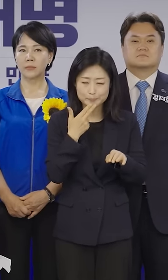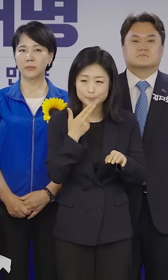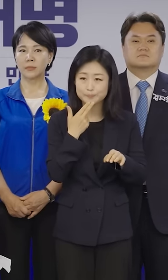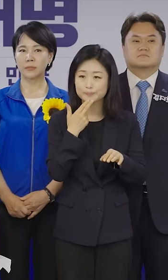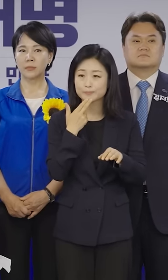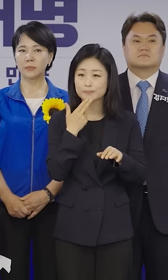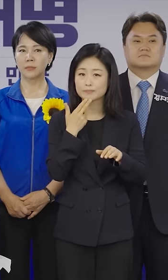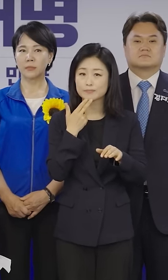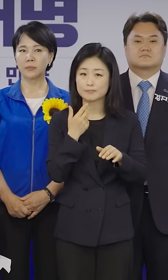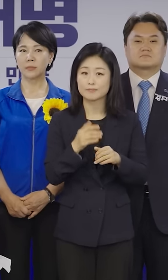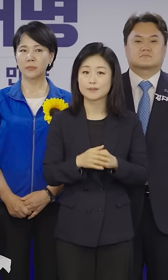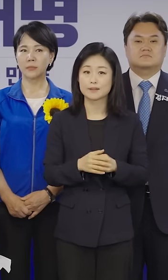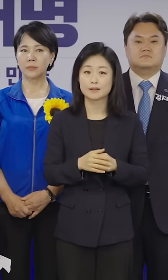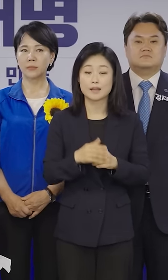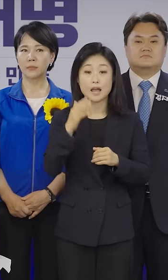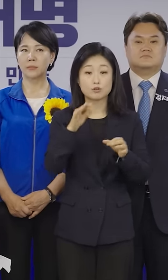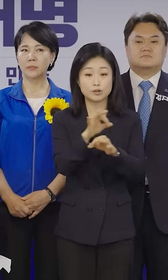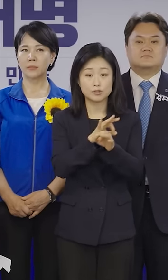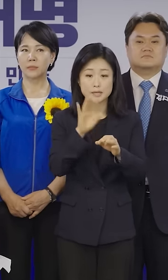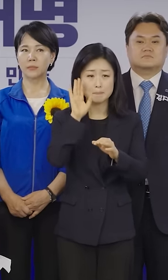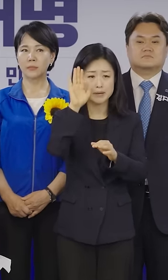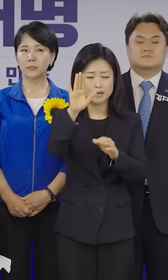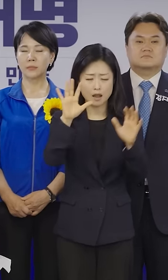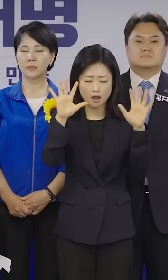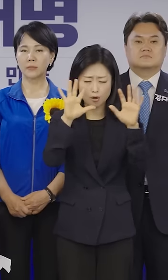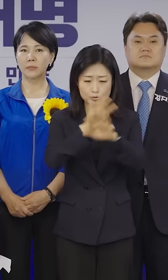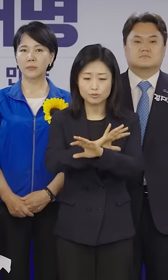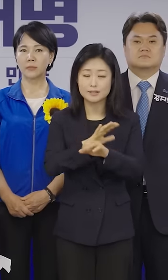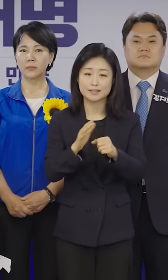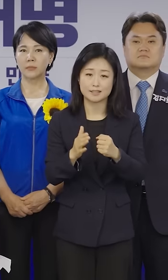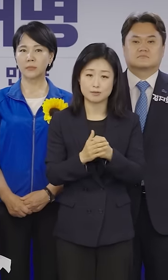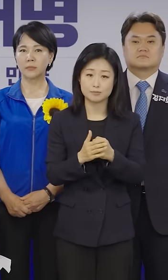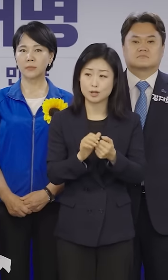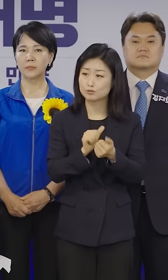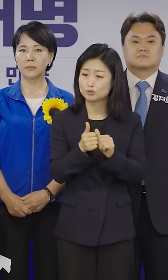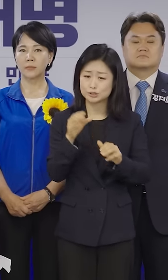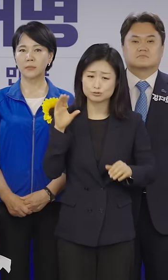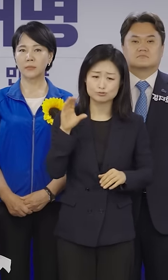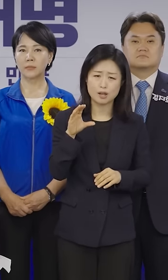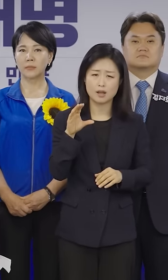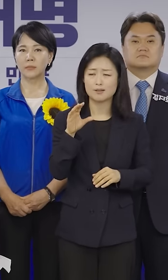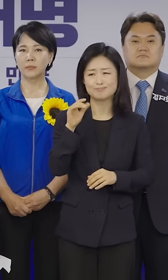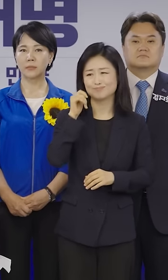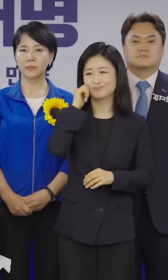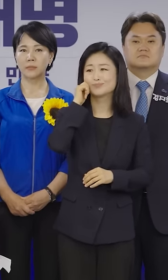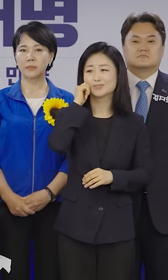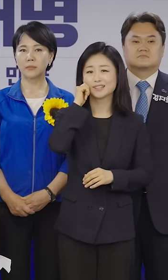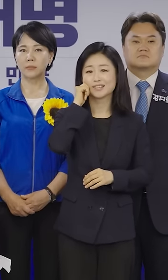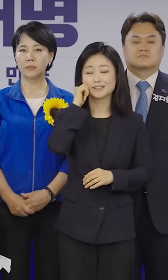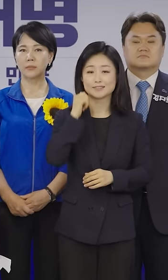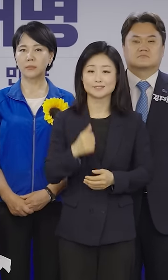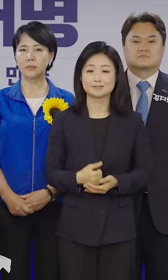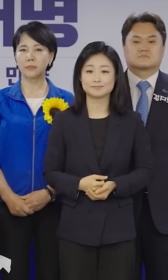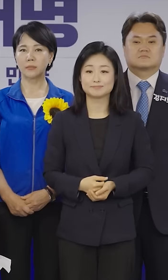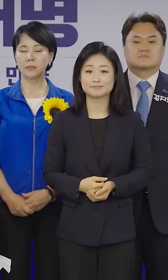불공정하고 또 대한민국 경제의 미래가 어두워서야 그 주식 투자할 수 있겠습니까?